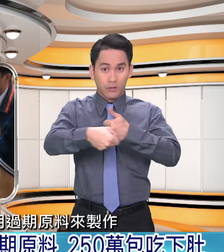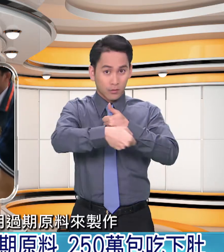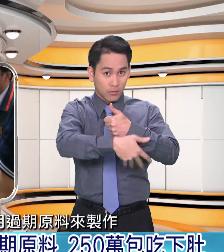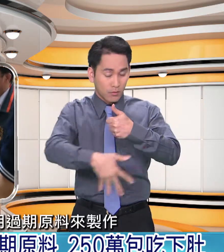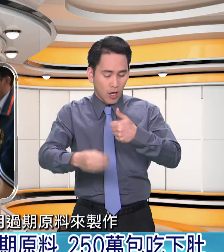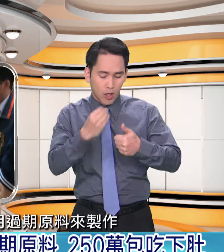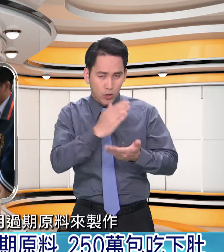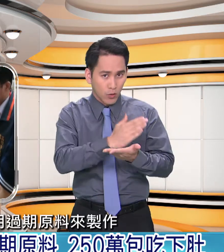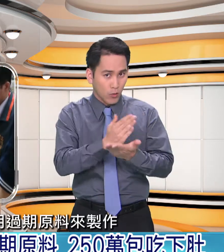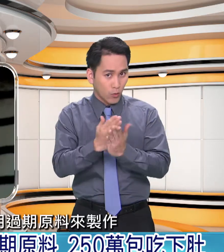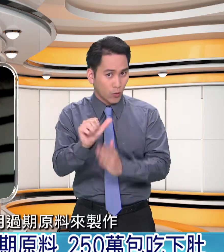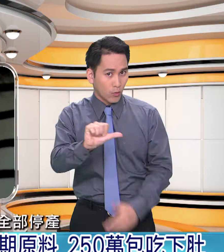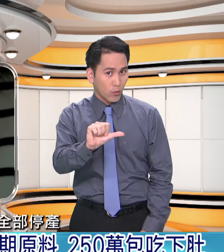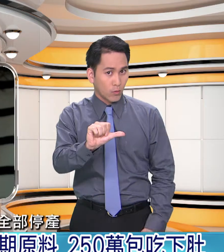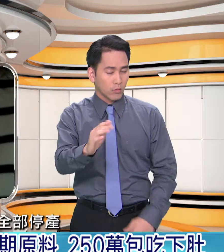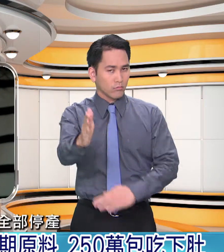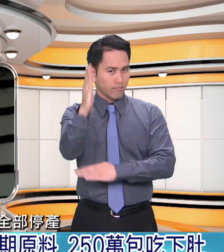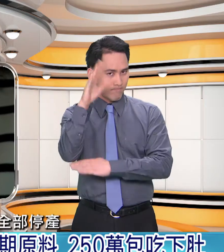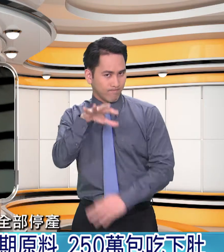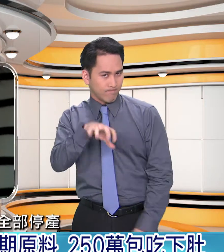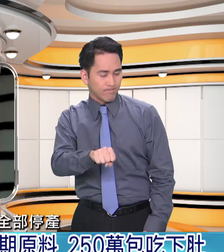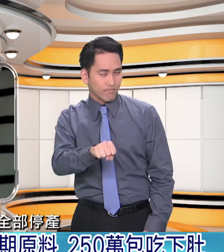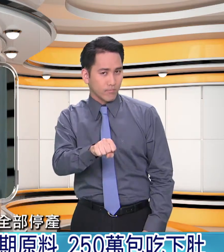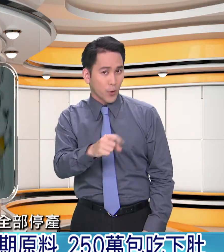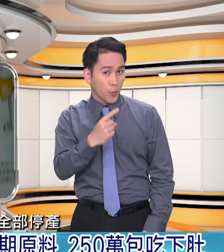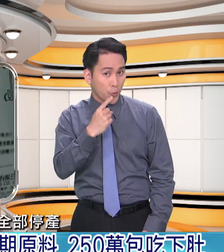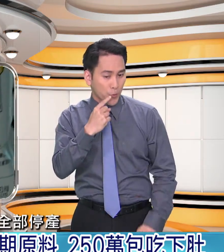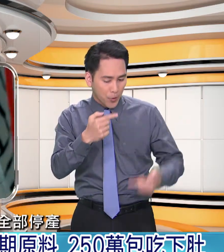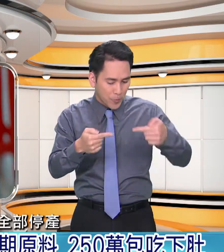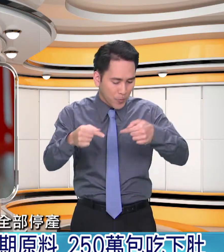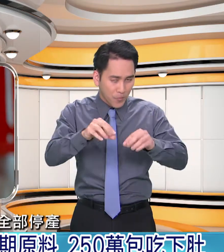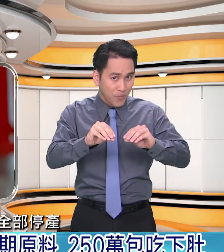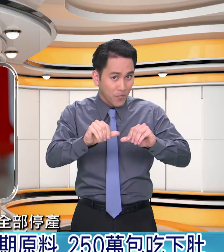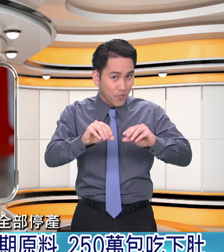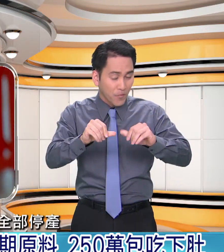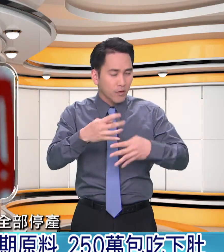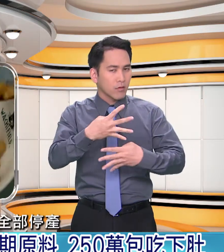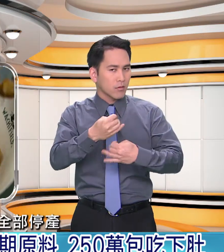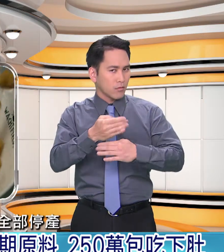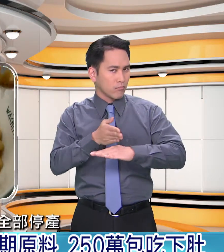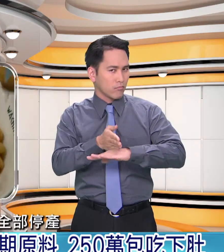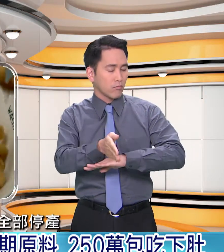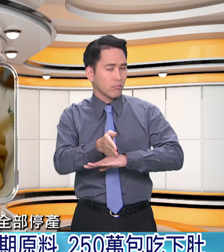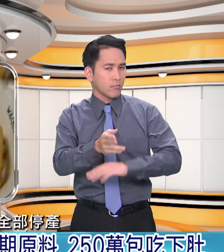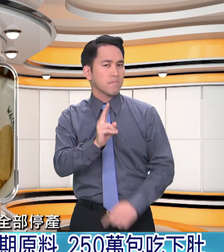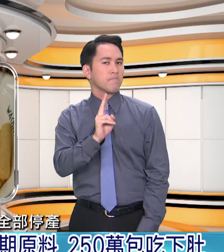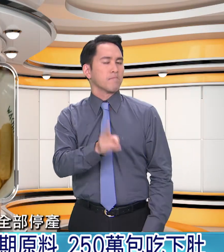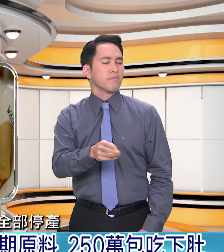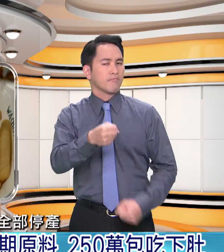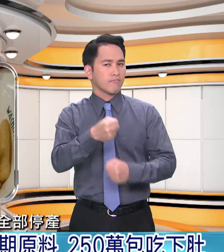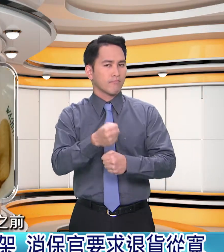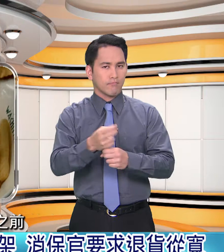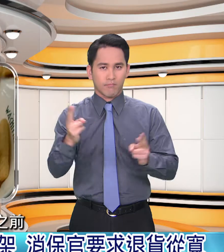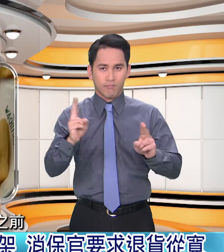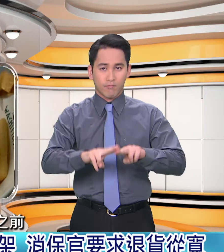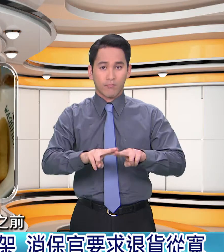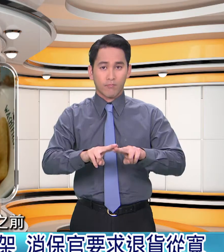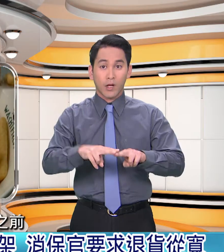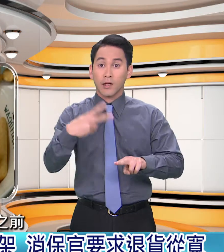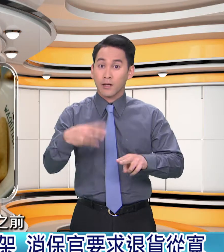的原料来制作，而目前问题产品已经都全部停产，并且